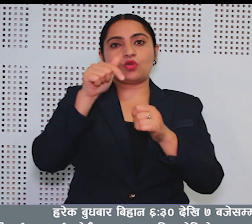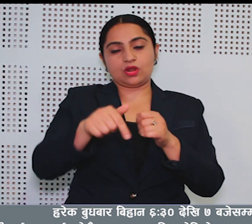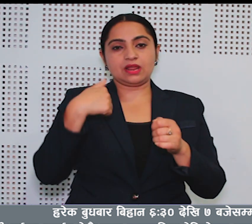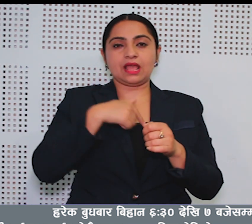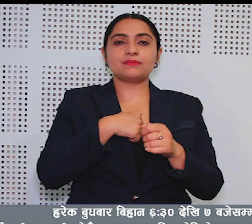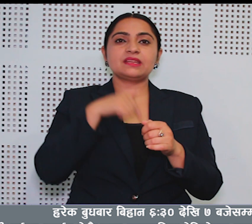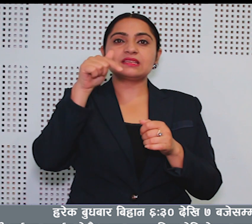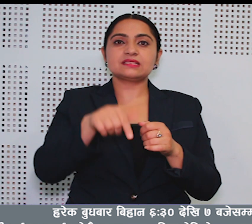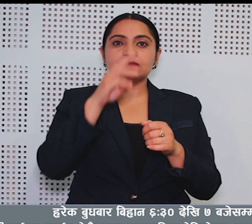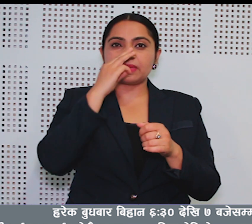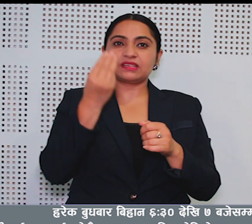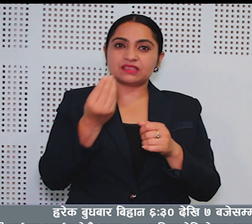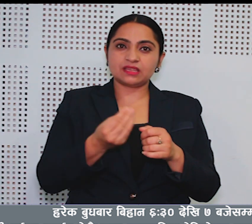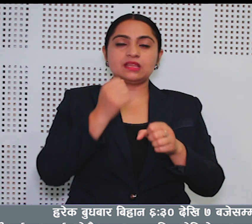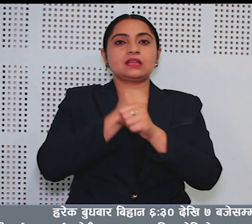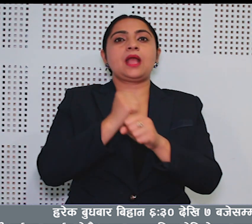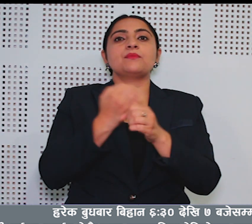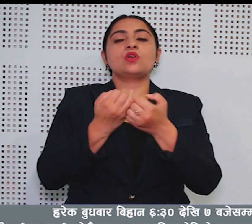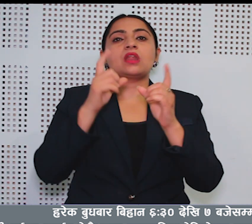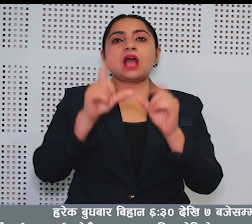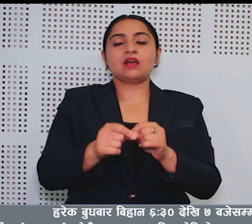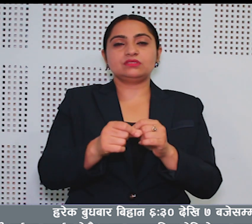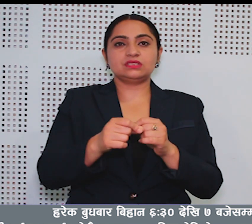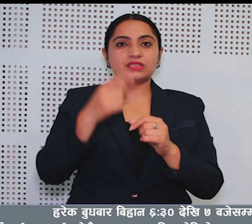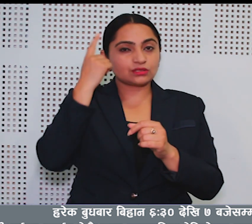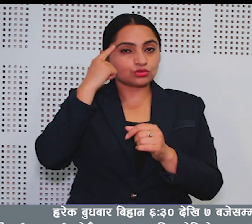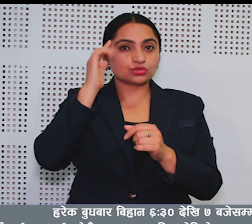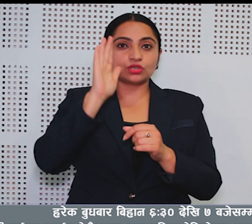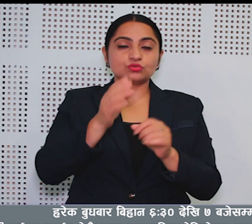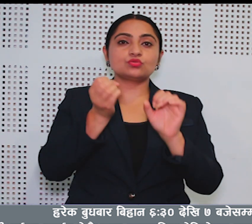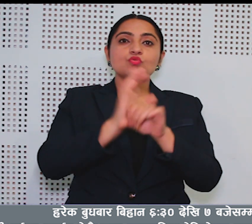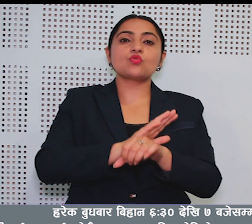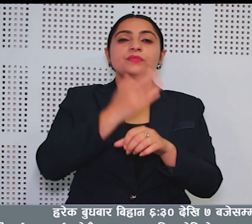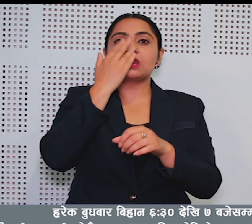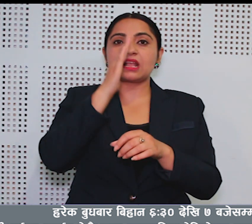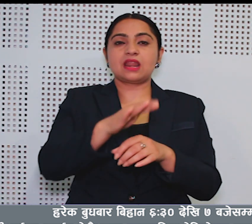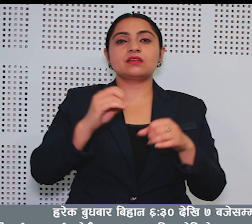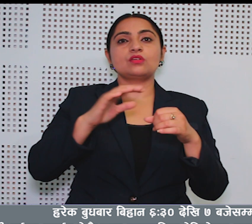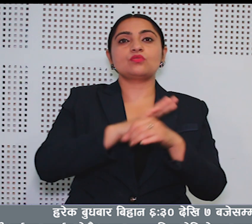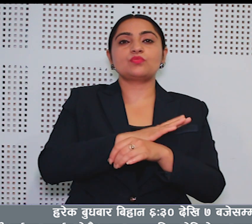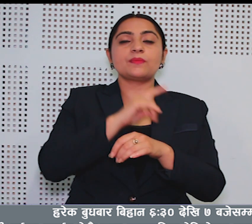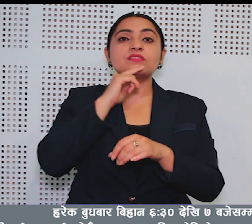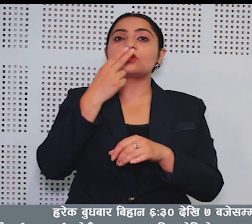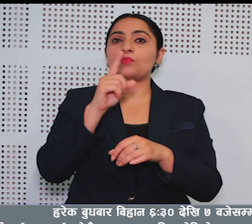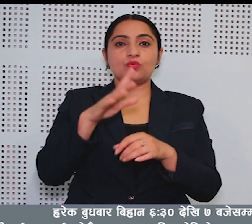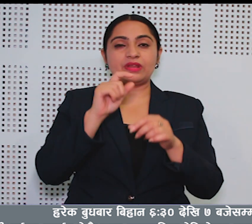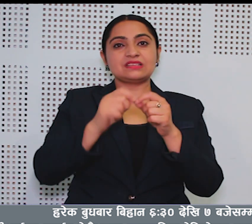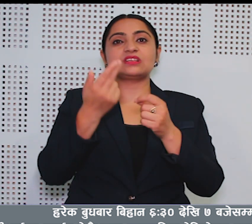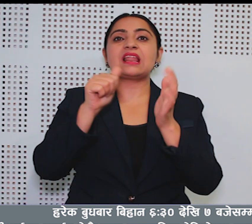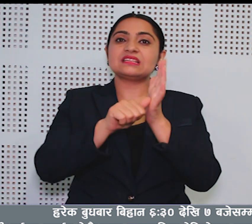केही होमवर्कहरू गर्नुपर्ने आवश्यकता मैले ठहर गरेको छु। कोभिडको कारणले प्रभावित नभएको होइन, सर्लाही जिल्लाको बरफमा पनि प्रभावित हुन